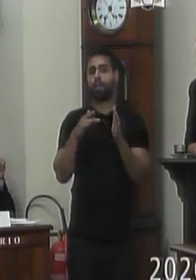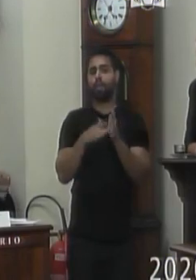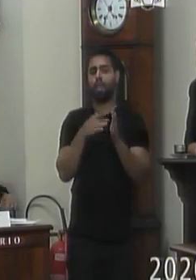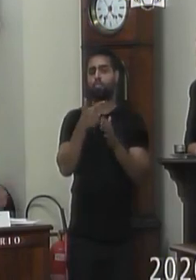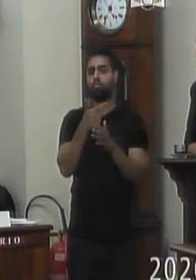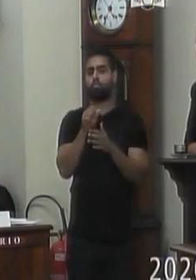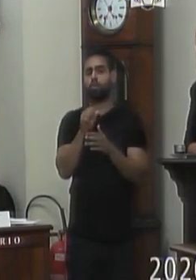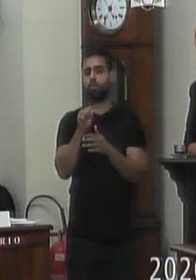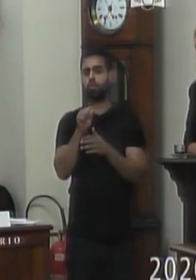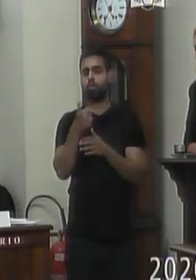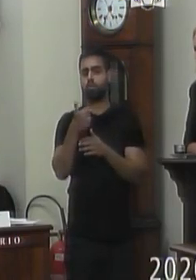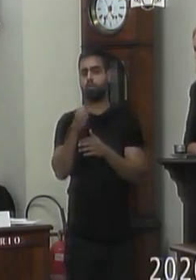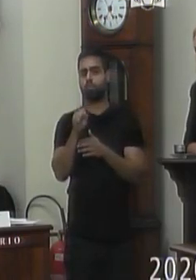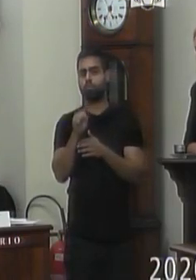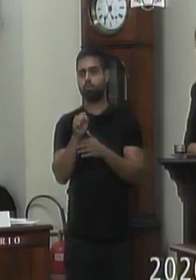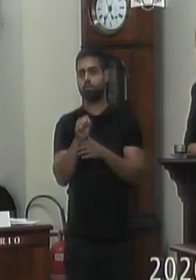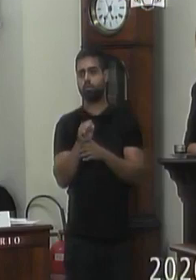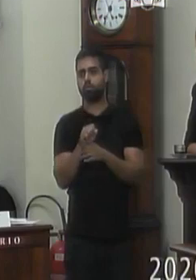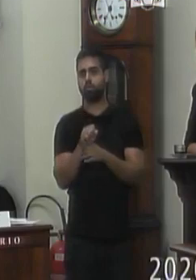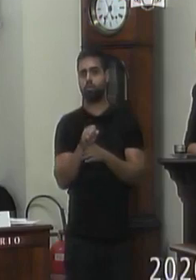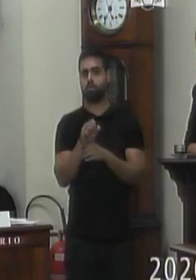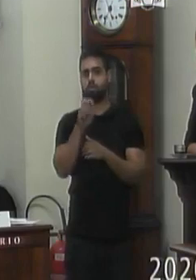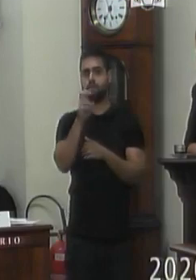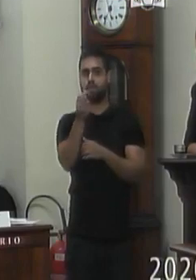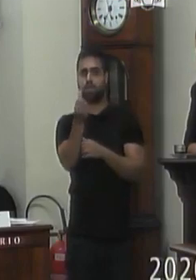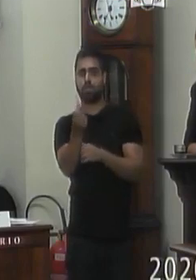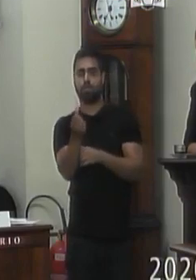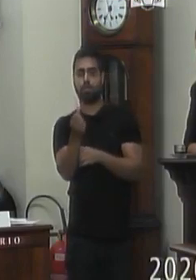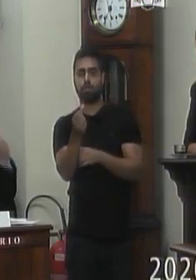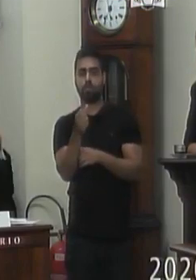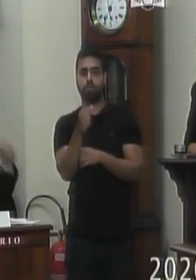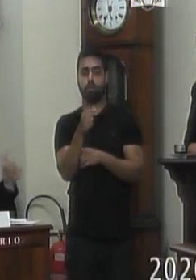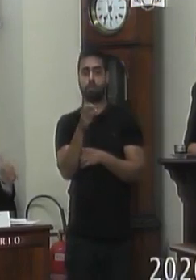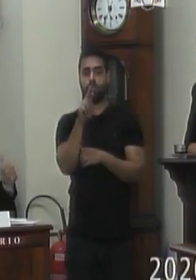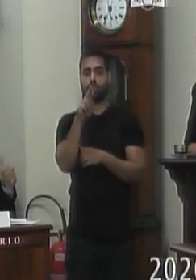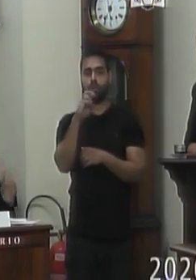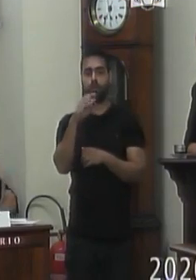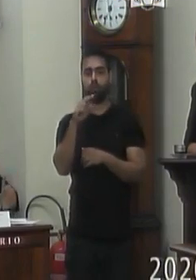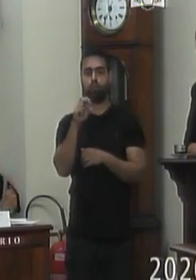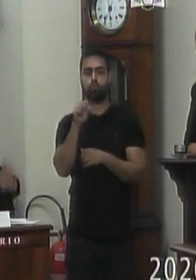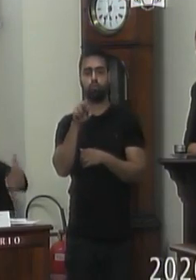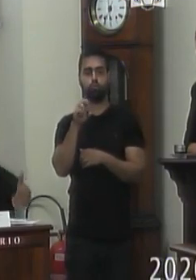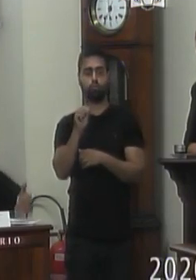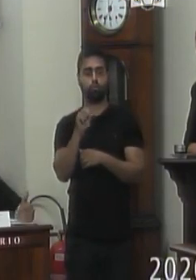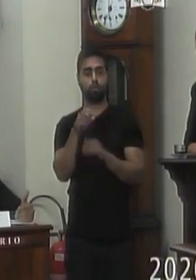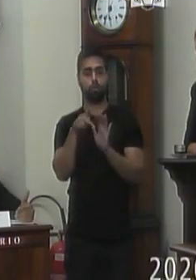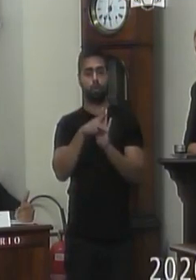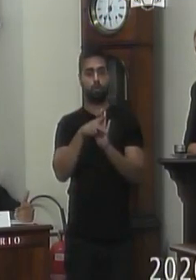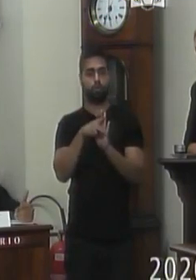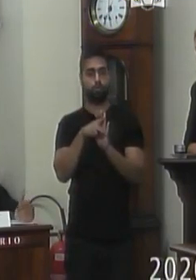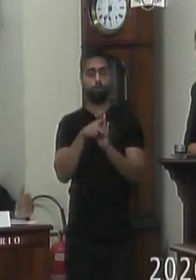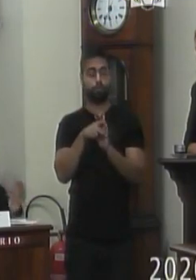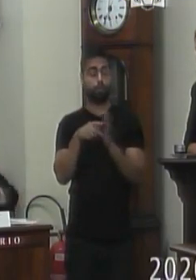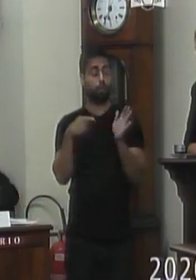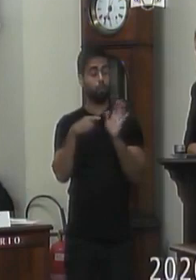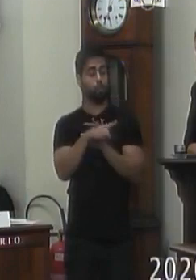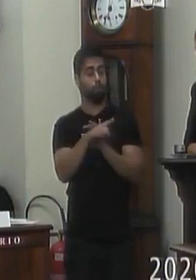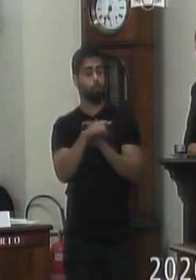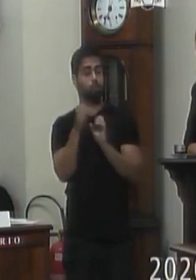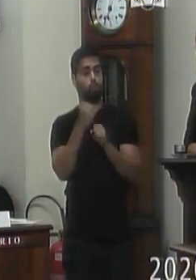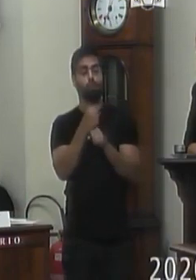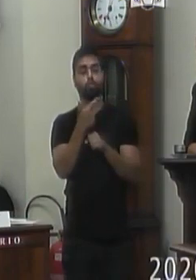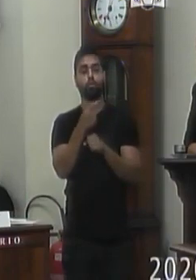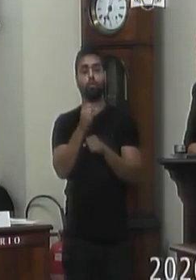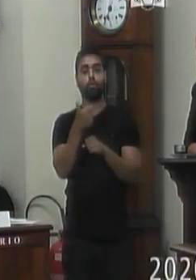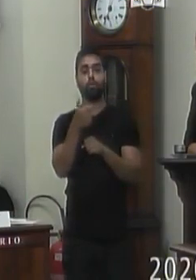a 56º lugar no estado do Rio de Janeiro de recursos próprios. Então, a minha primeira pergunta, para 2019, o que